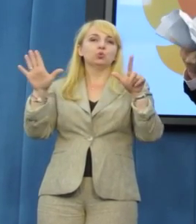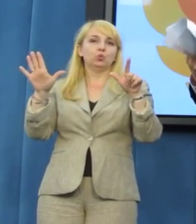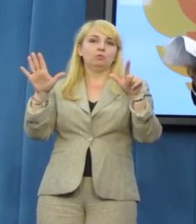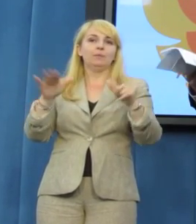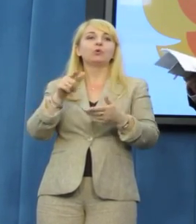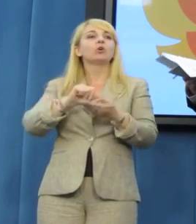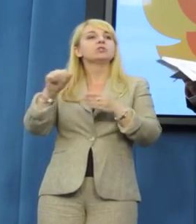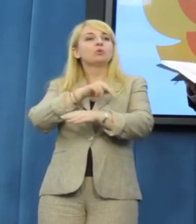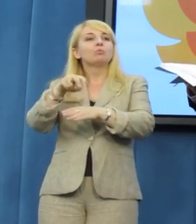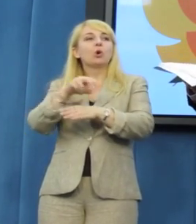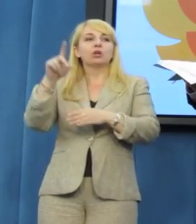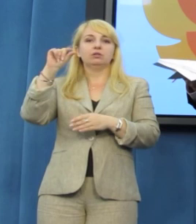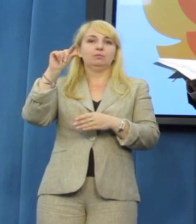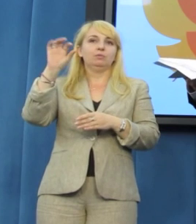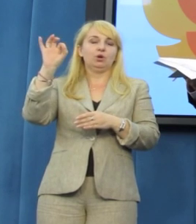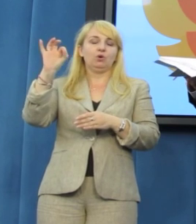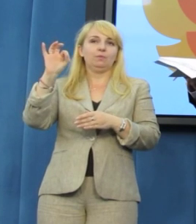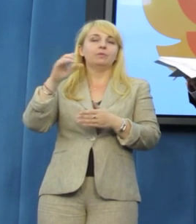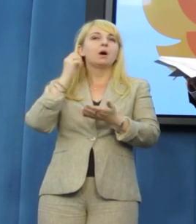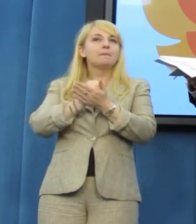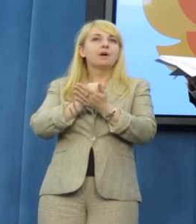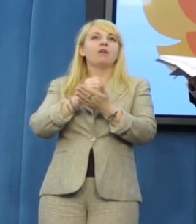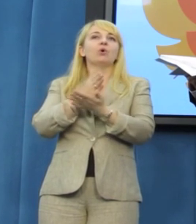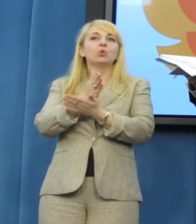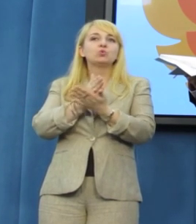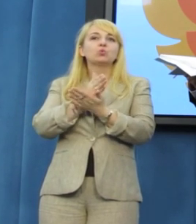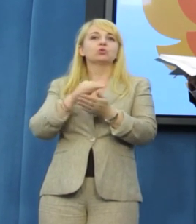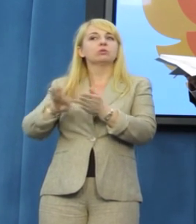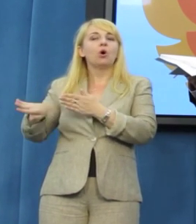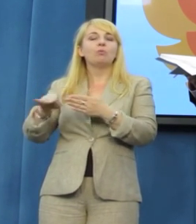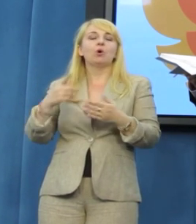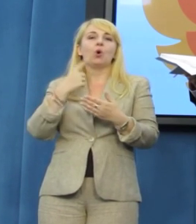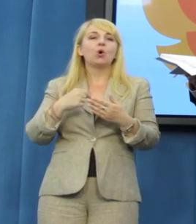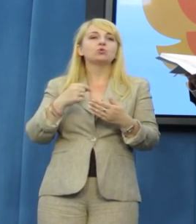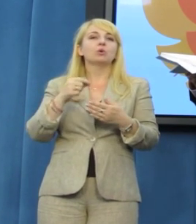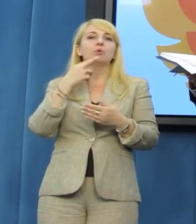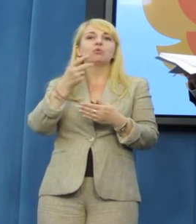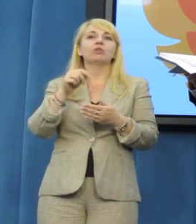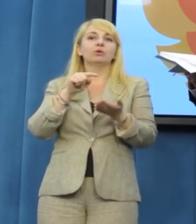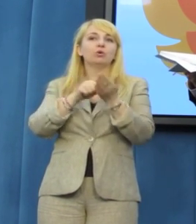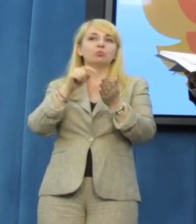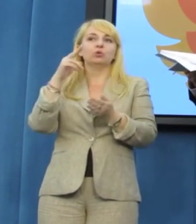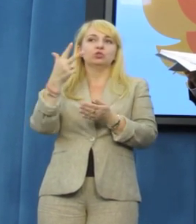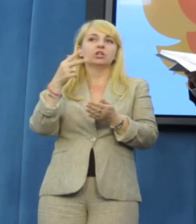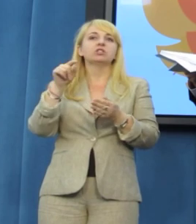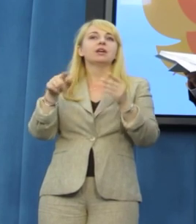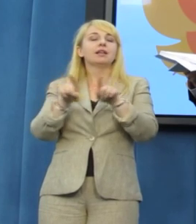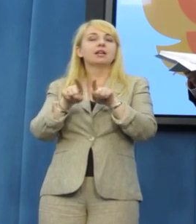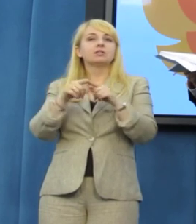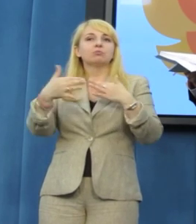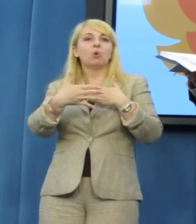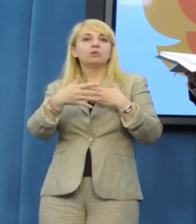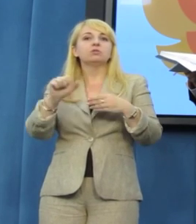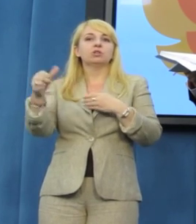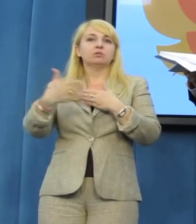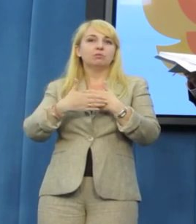ustawy Platformy Obywatelskiej. Prawo to służy obok osoby określonej w ustępie 3, także jej bliskim, to jest małżonkowi